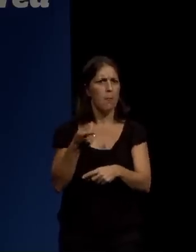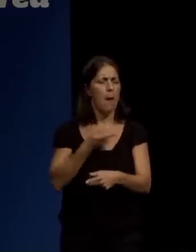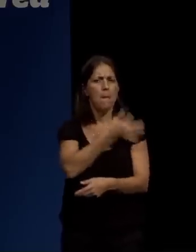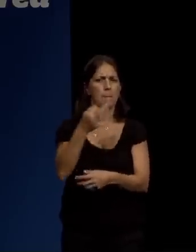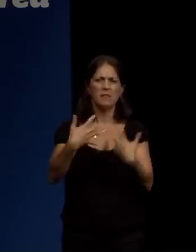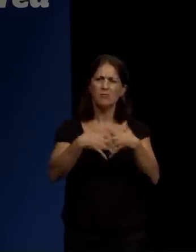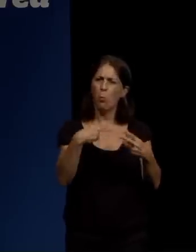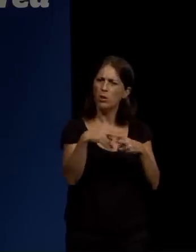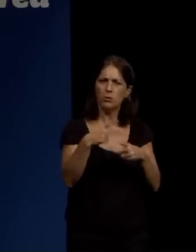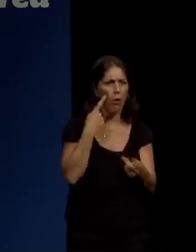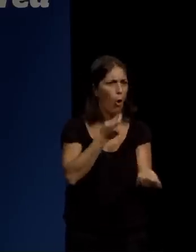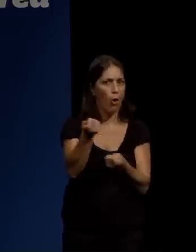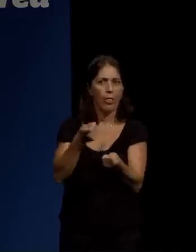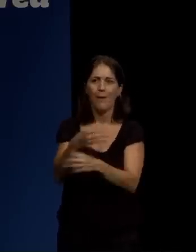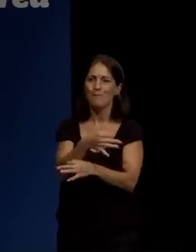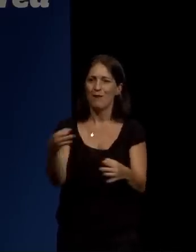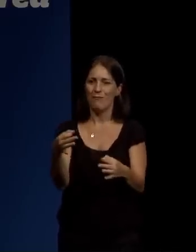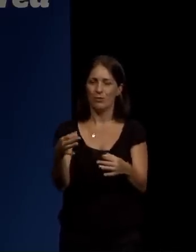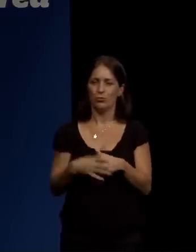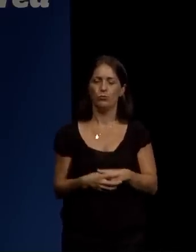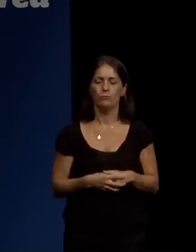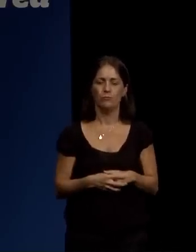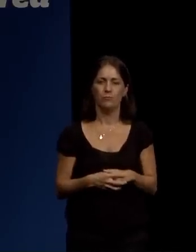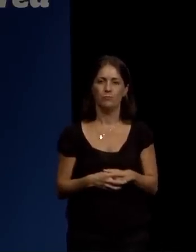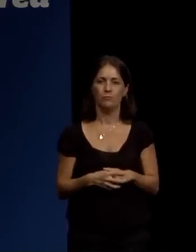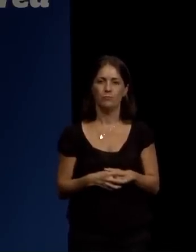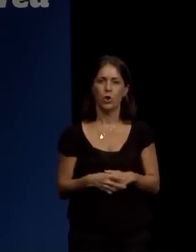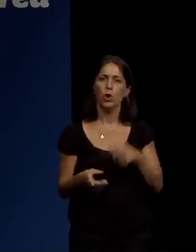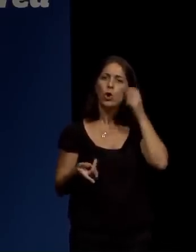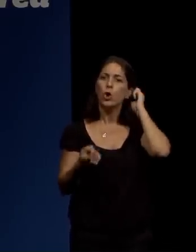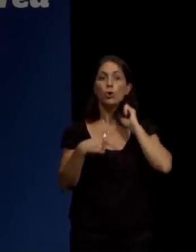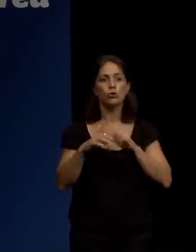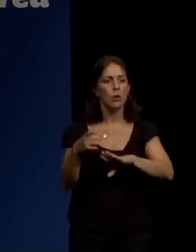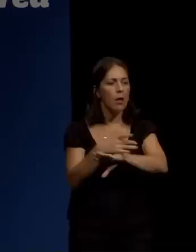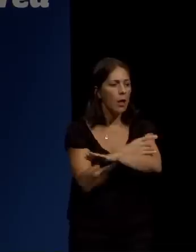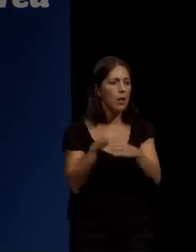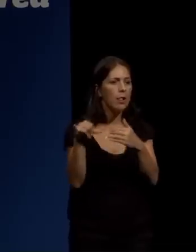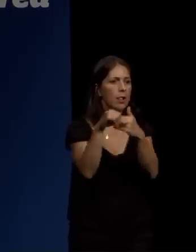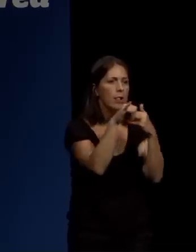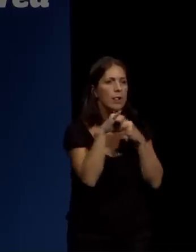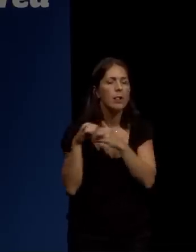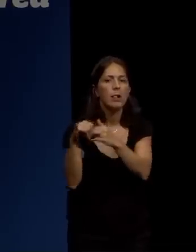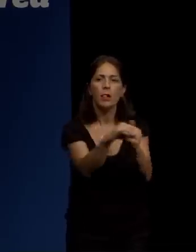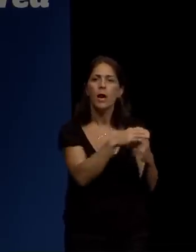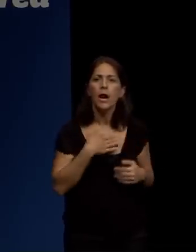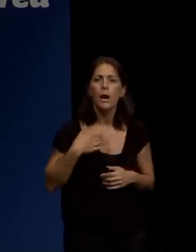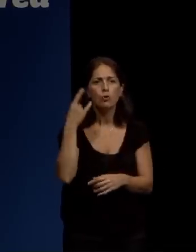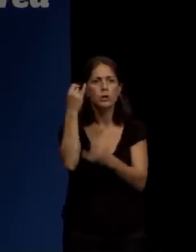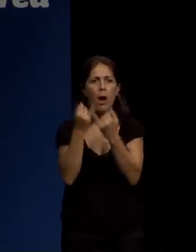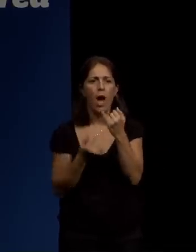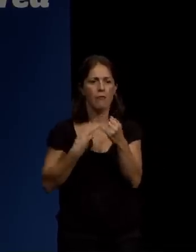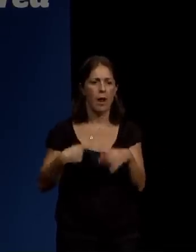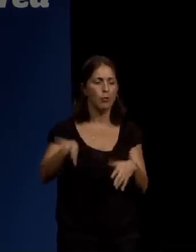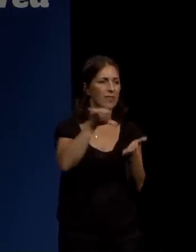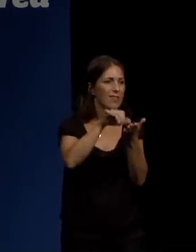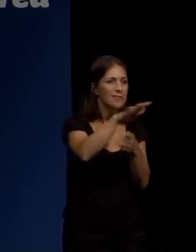política industrial do conxunto da sociedade galega. Queremos un tren de cercanías para vertebrar perfectamente as áreas